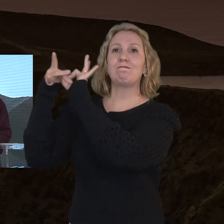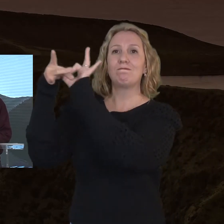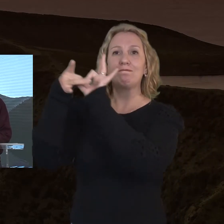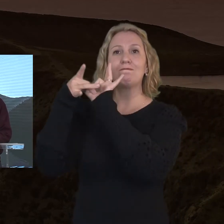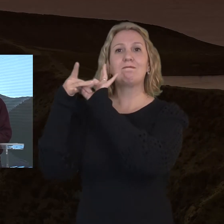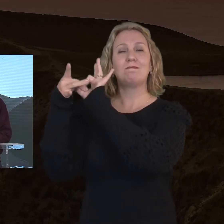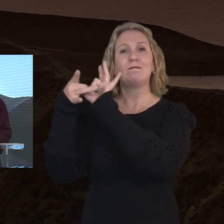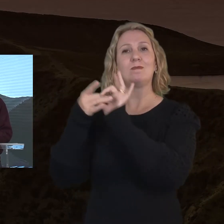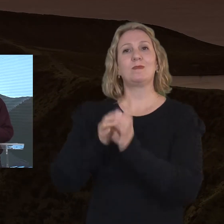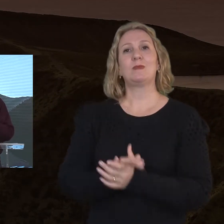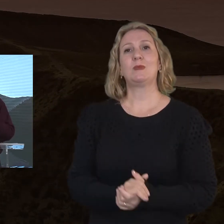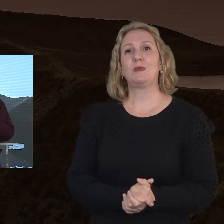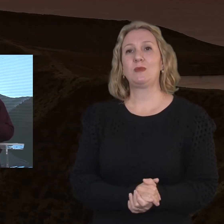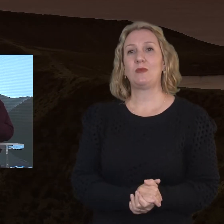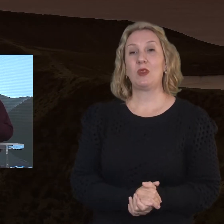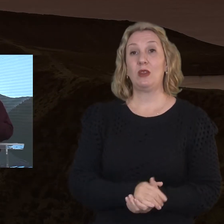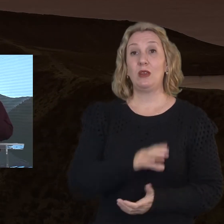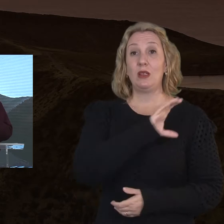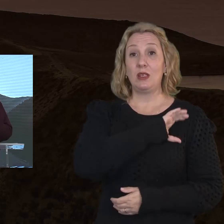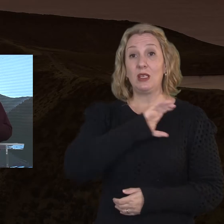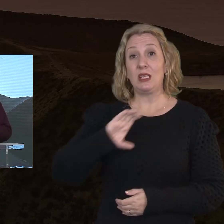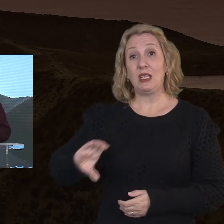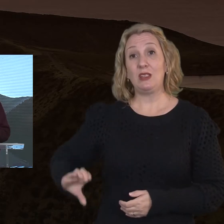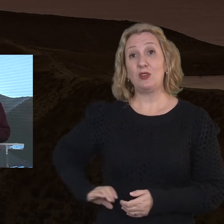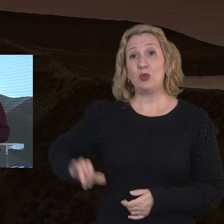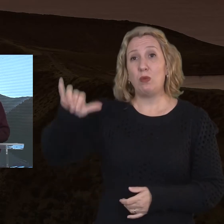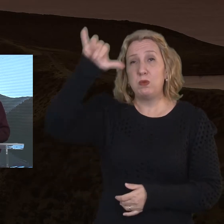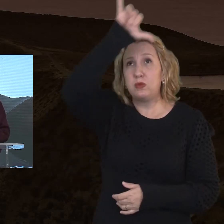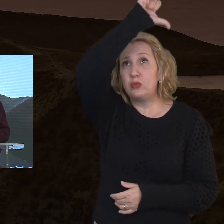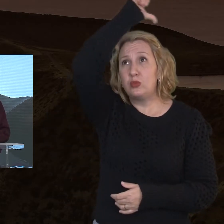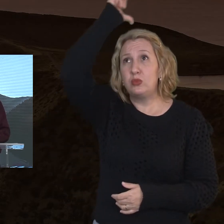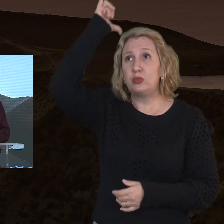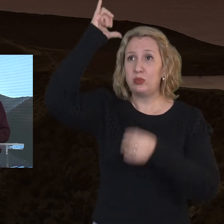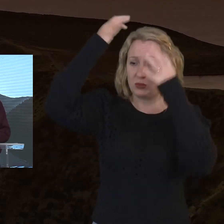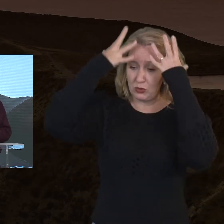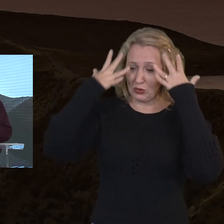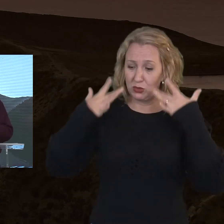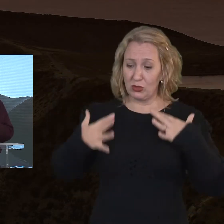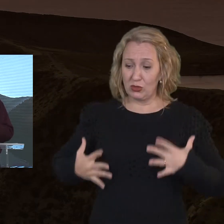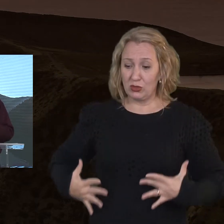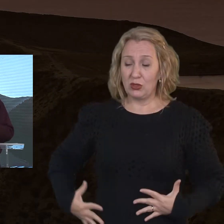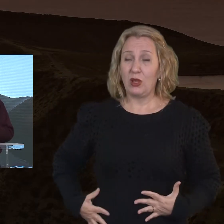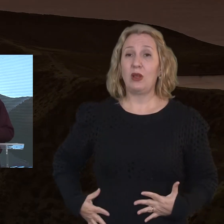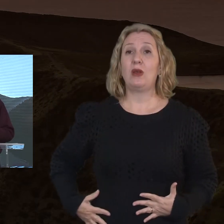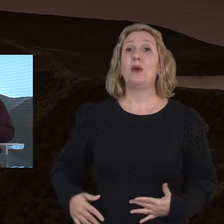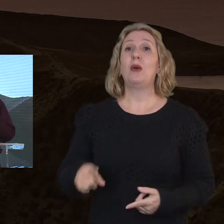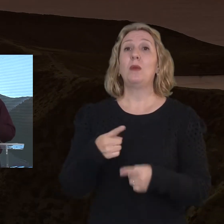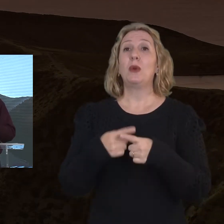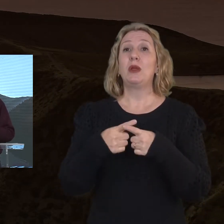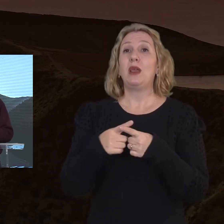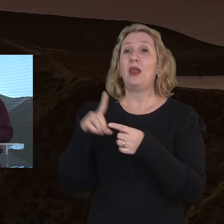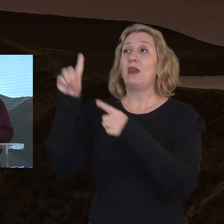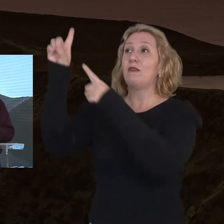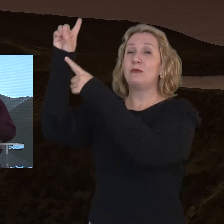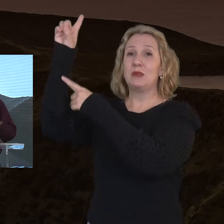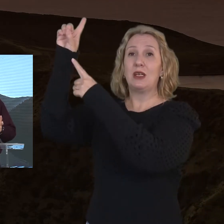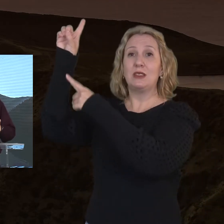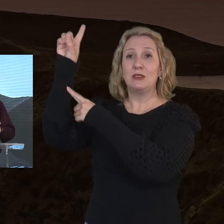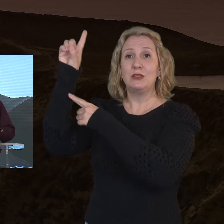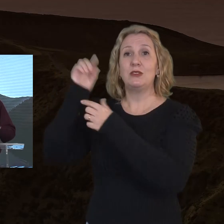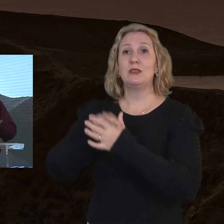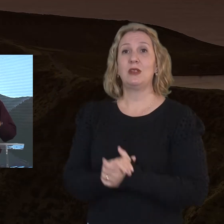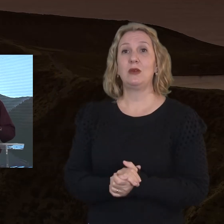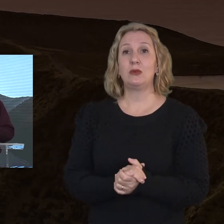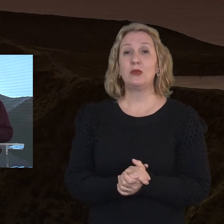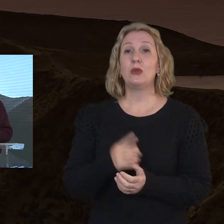ou seja como cristo foi ungido para cumprir a vontade de deus para levar a cabo a comissão de deus